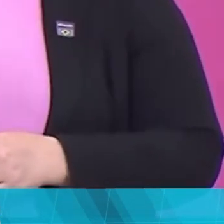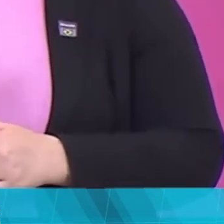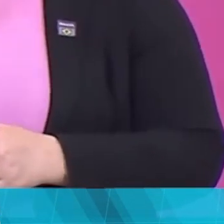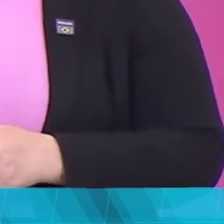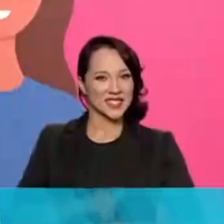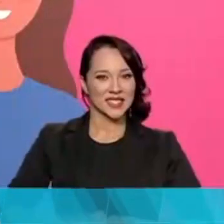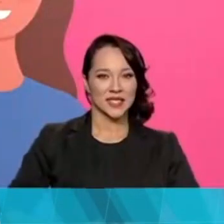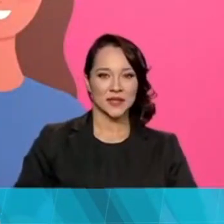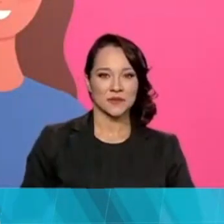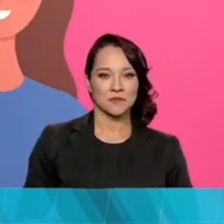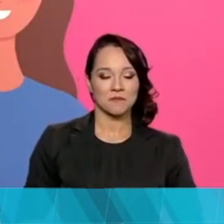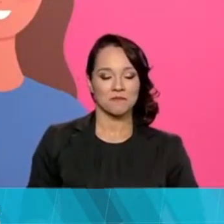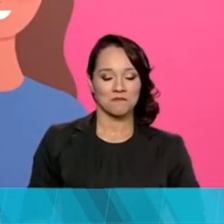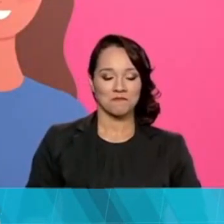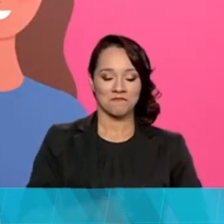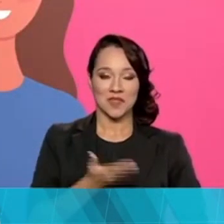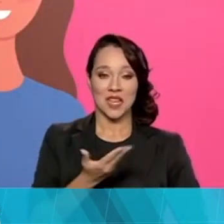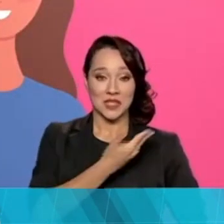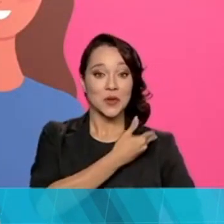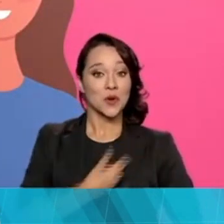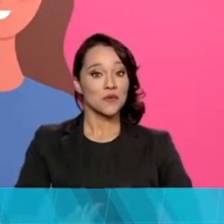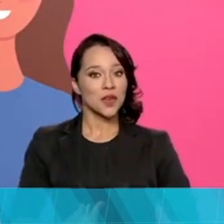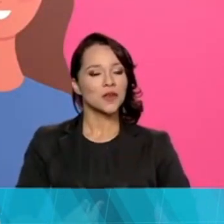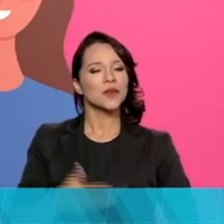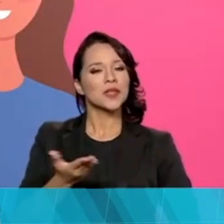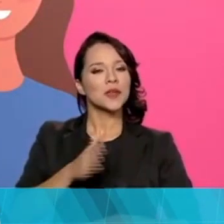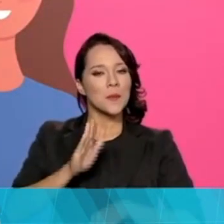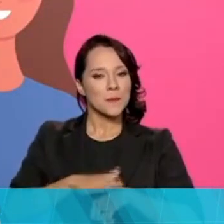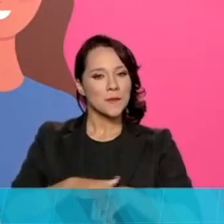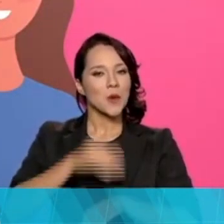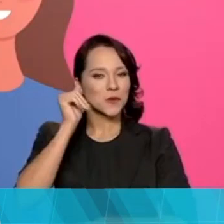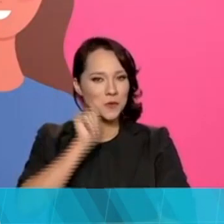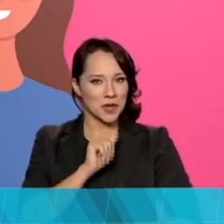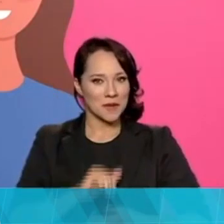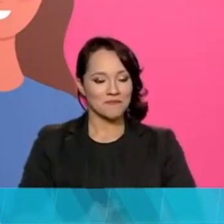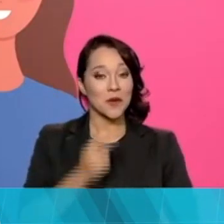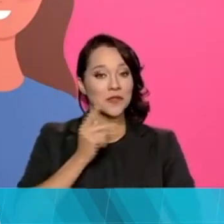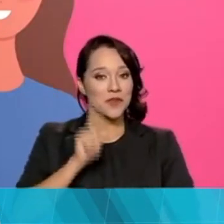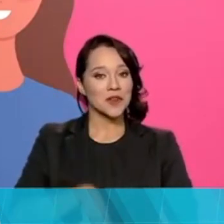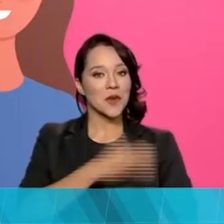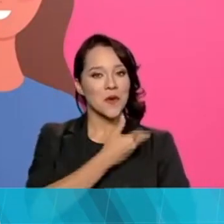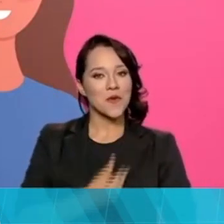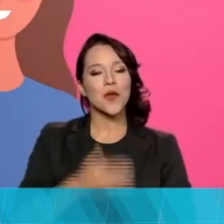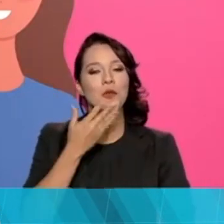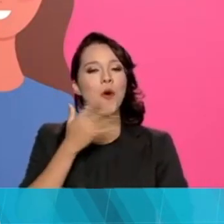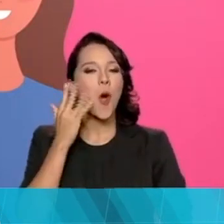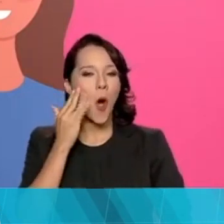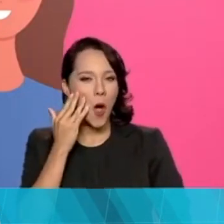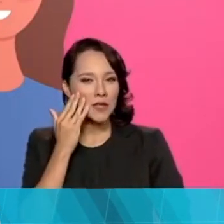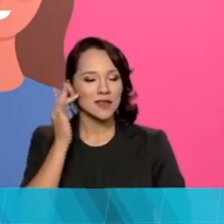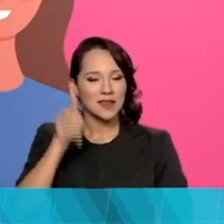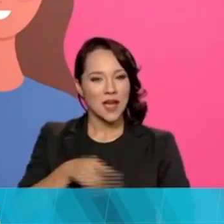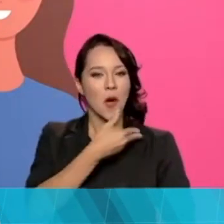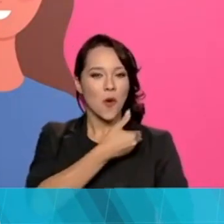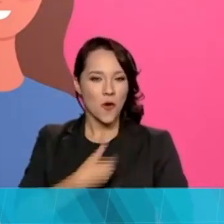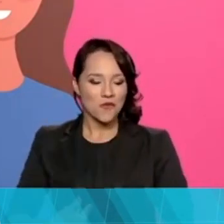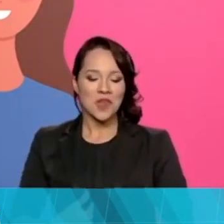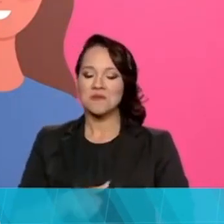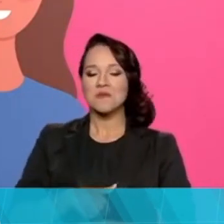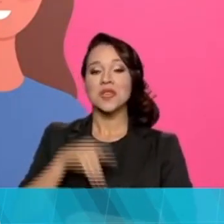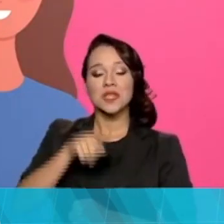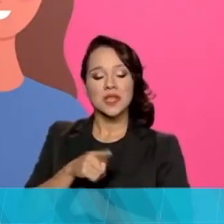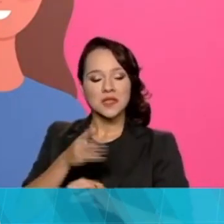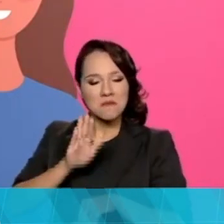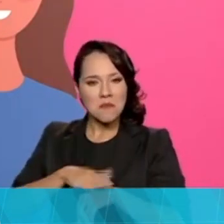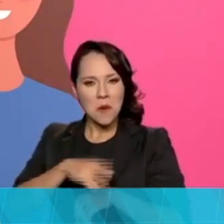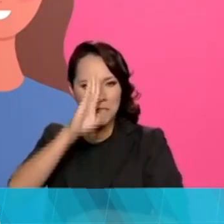de reais. Este governo tem sido conduzido por mulheres. Quando eu falo que é um governo cor-de-rosa, é um governo que tem sido conduzido